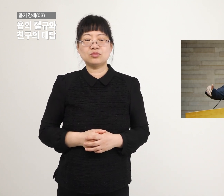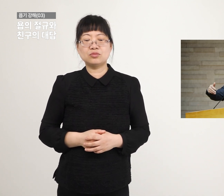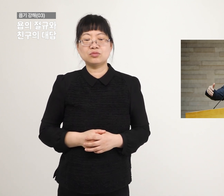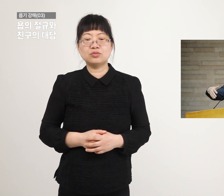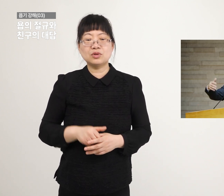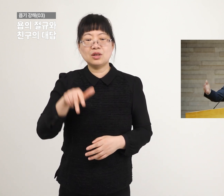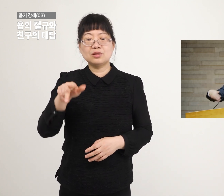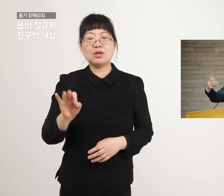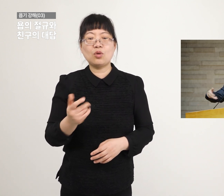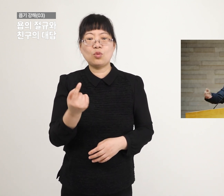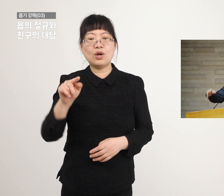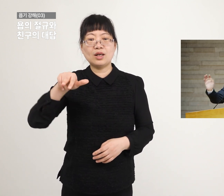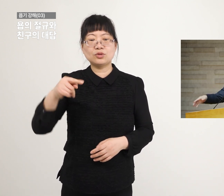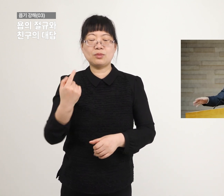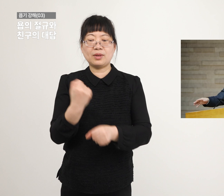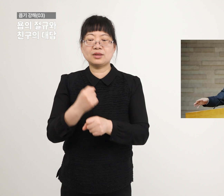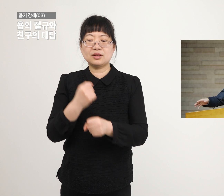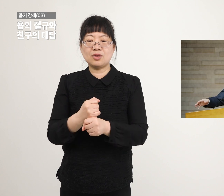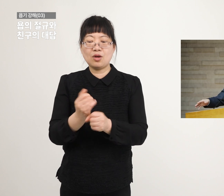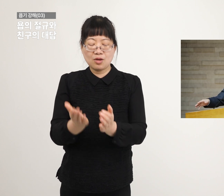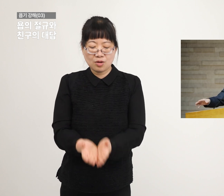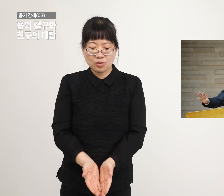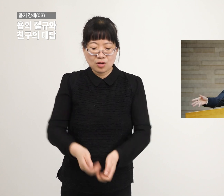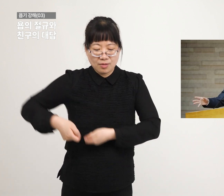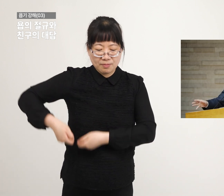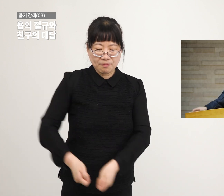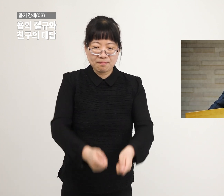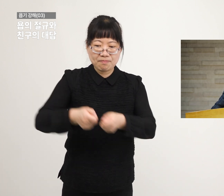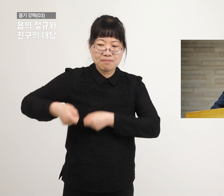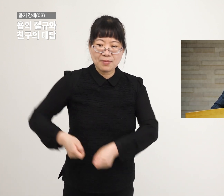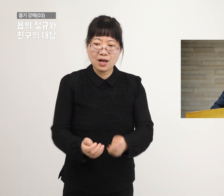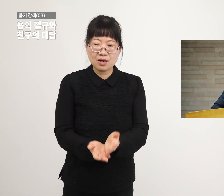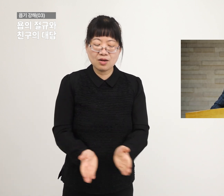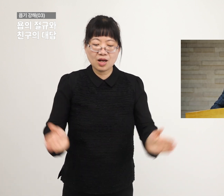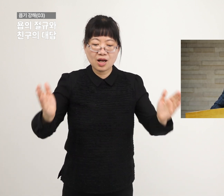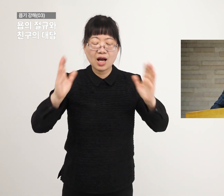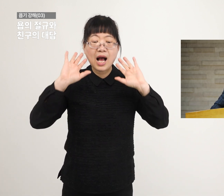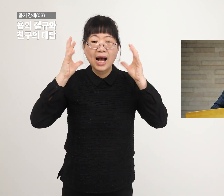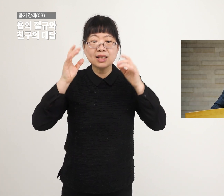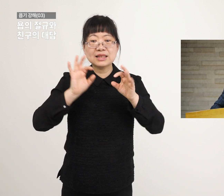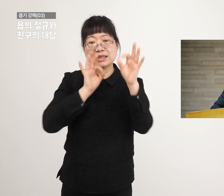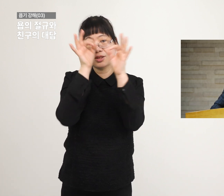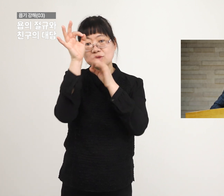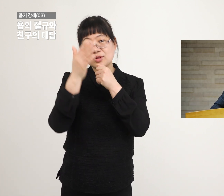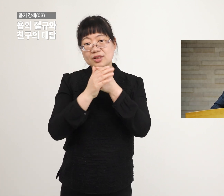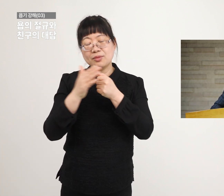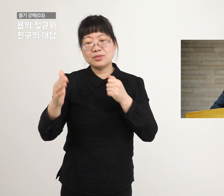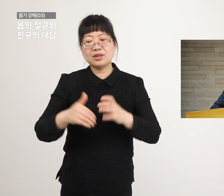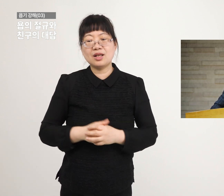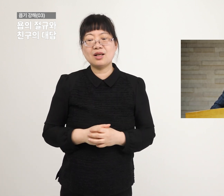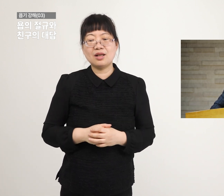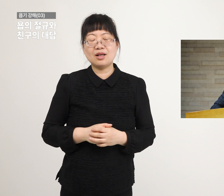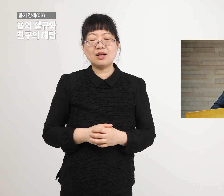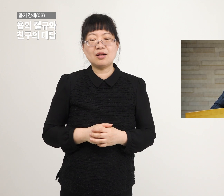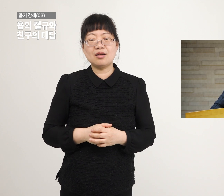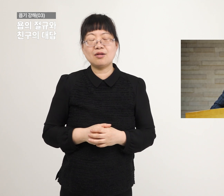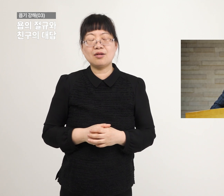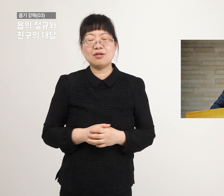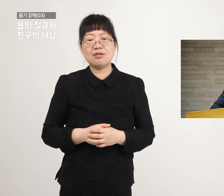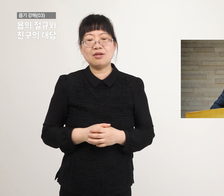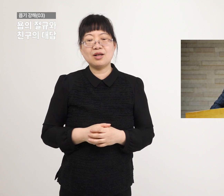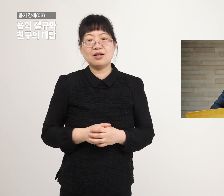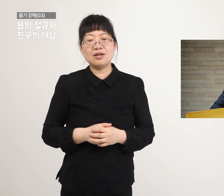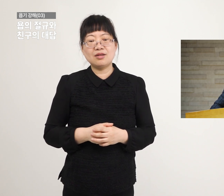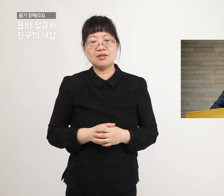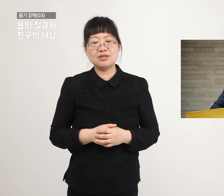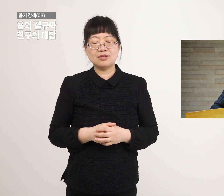정화조를 만들기 위해서 파놓았던 흙더미에 어떻게 애들이 실수를 해가지고 뭐 자기 몸 하나 제대로